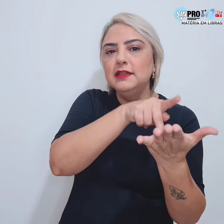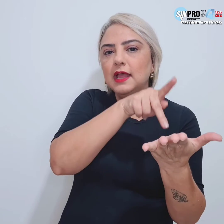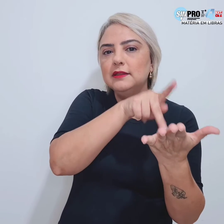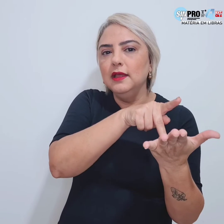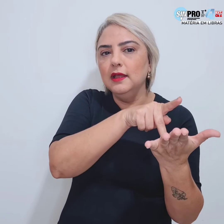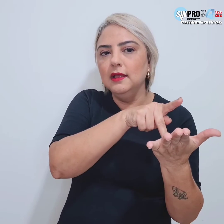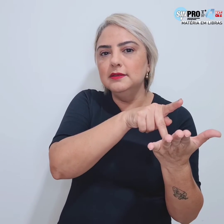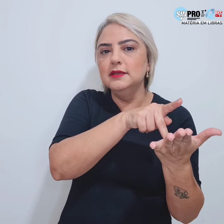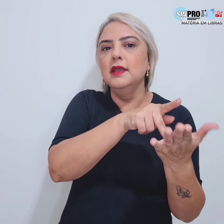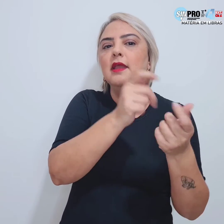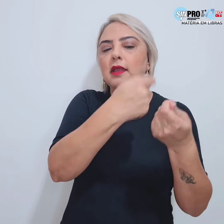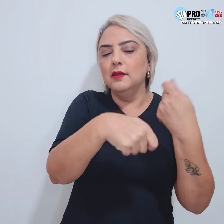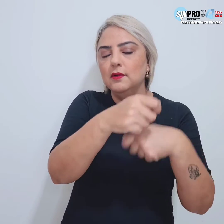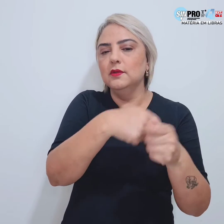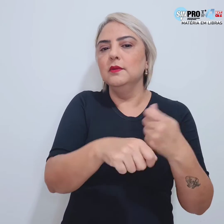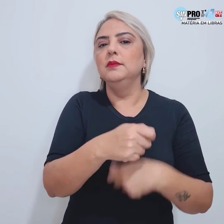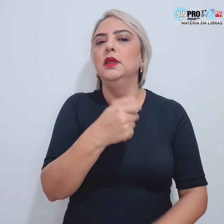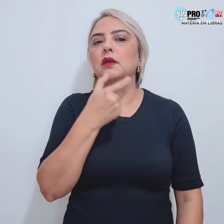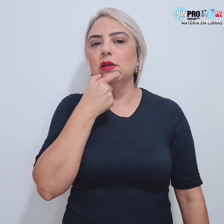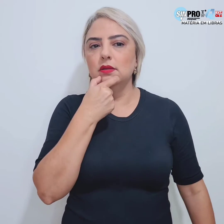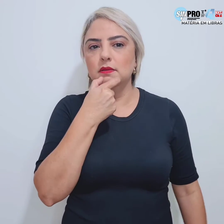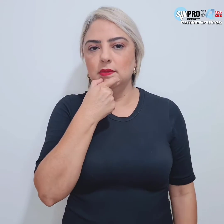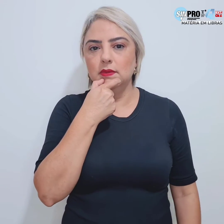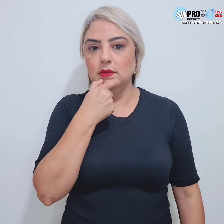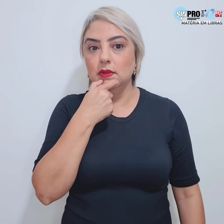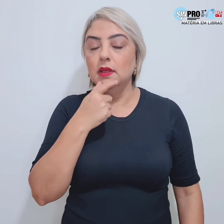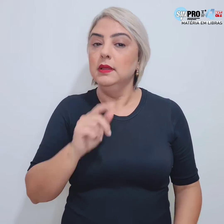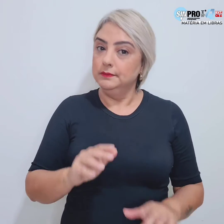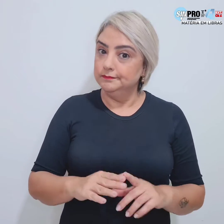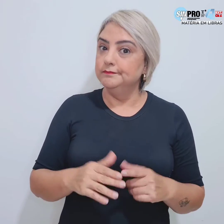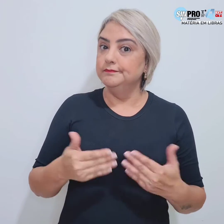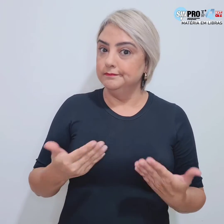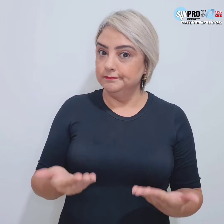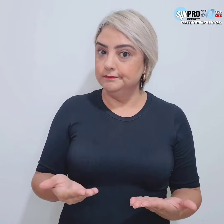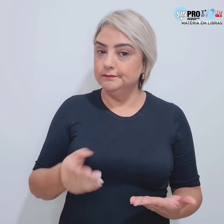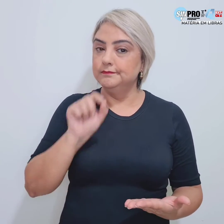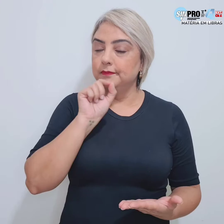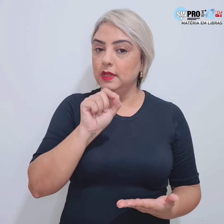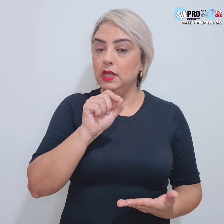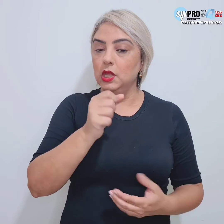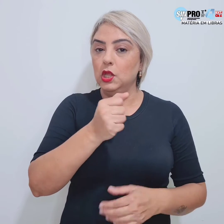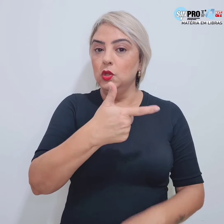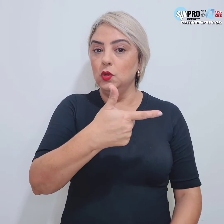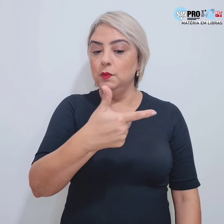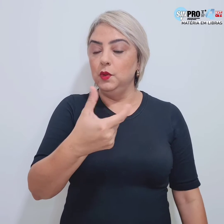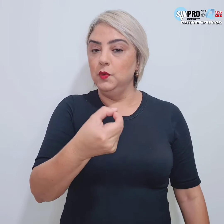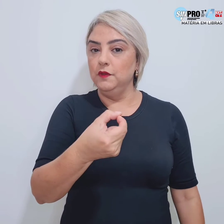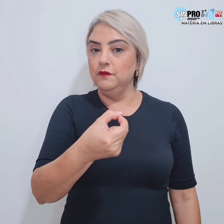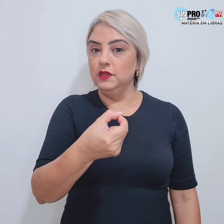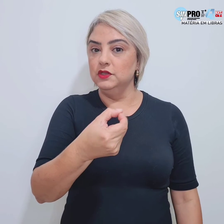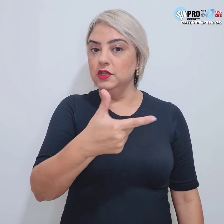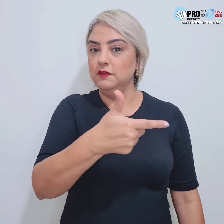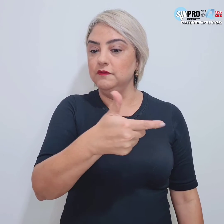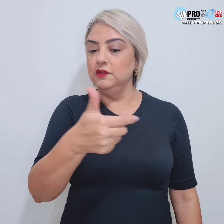economia neoliberal. Tanto é que, em 2020 e 2021,